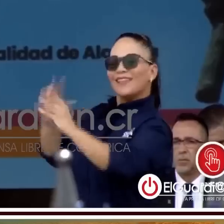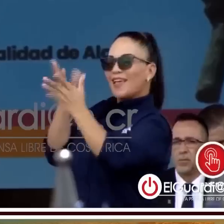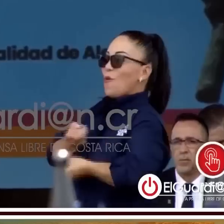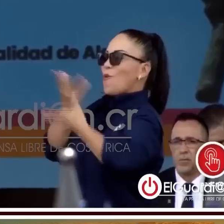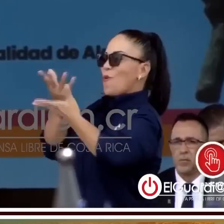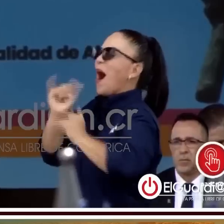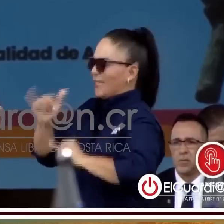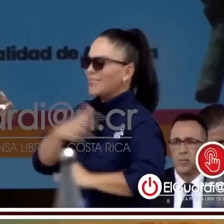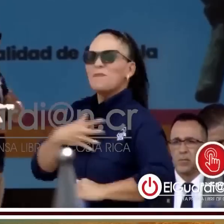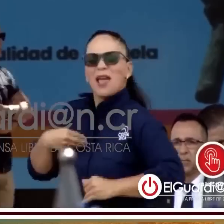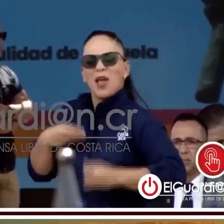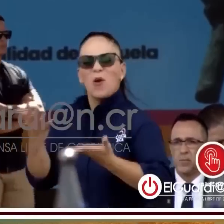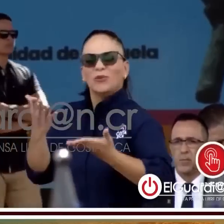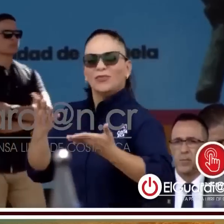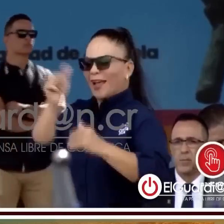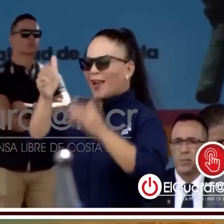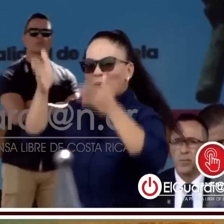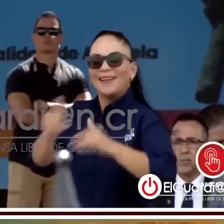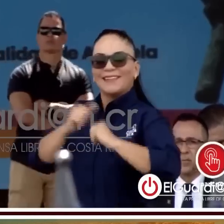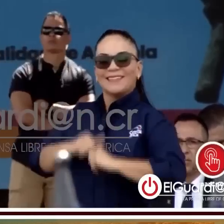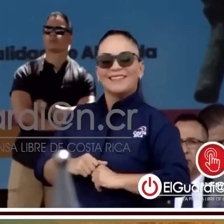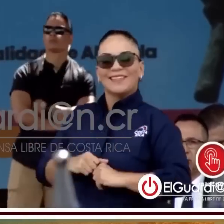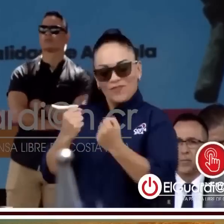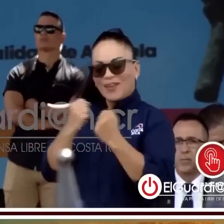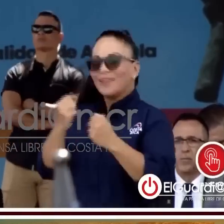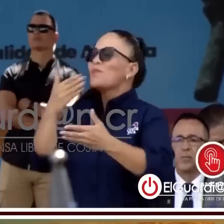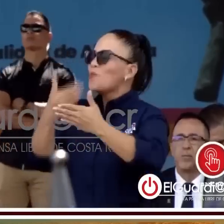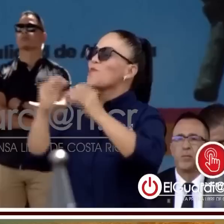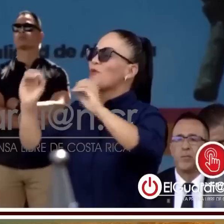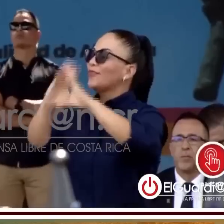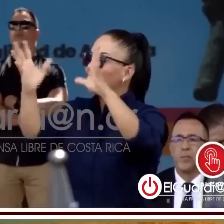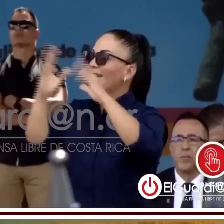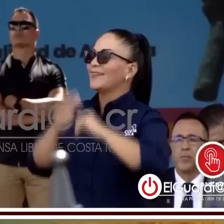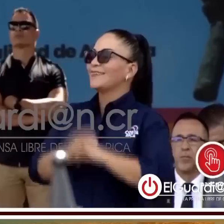Así me gusta, manudos. Muy buenos días.